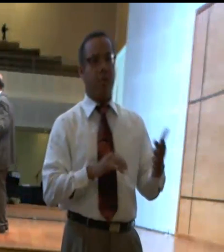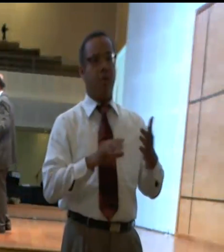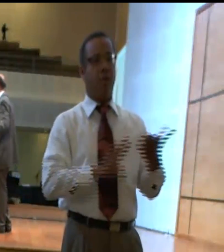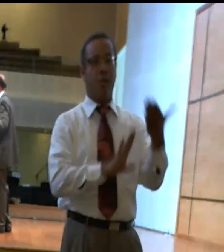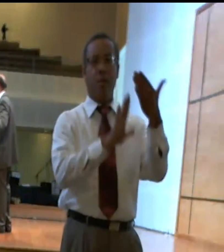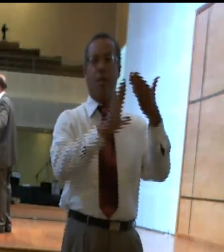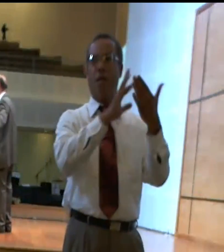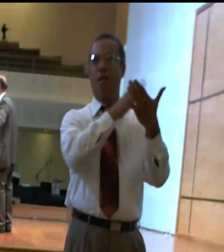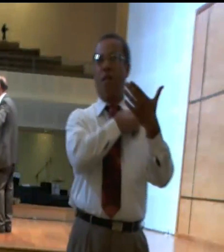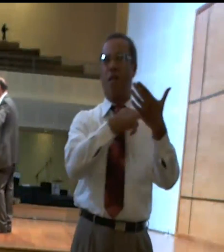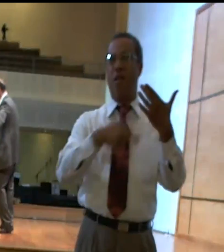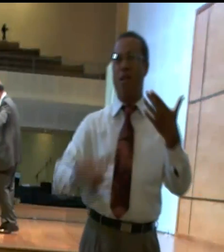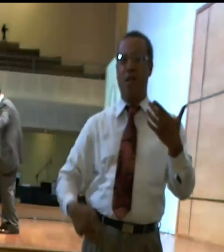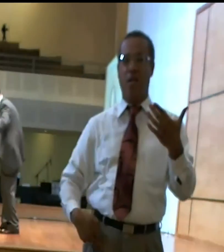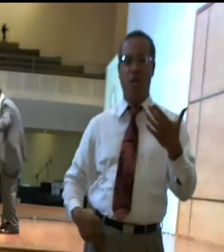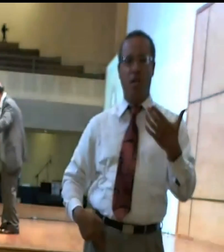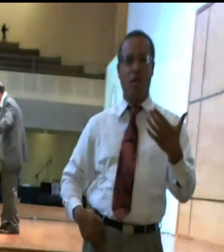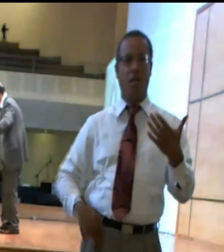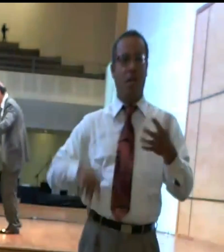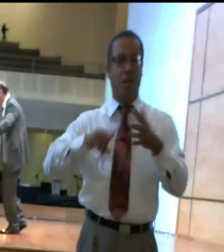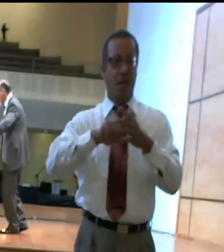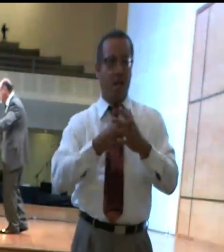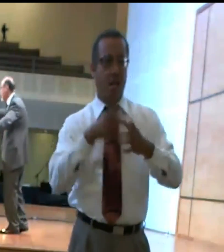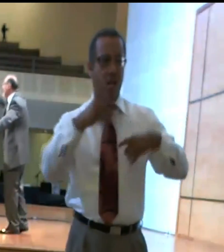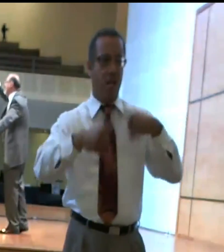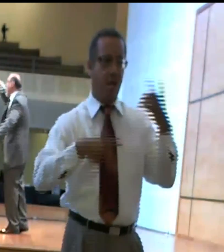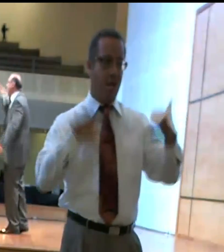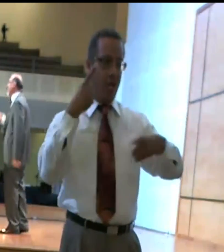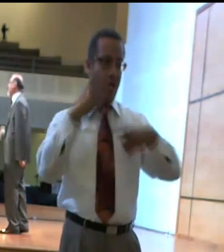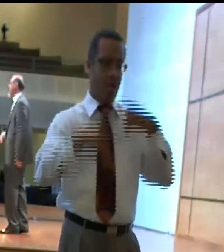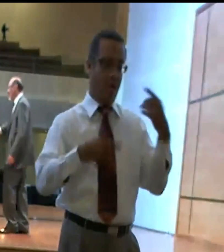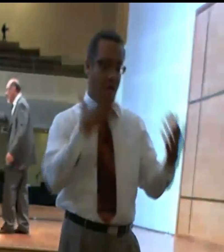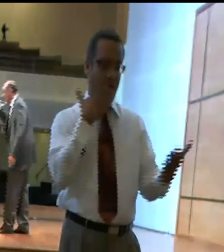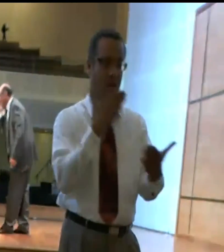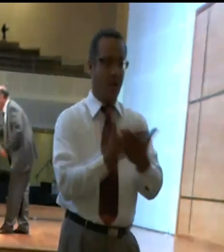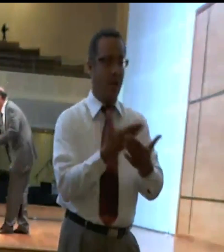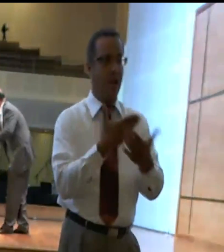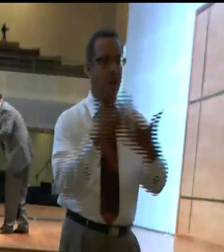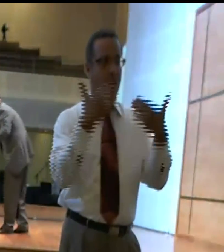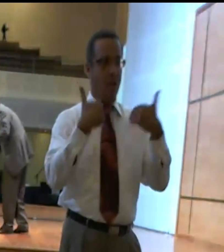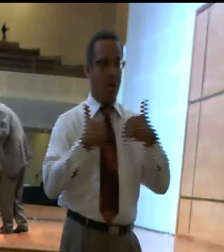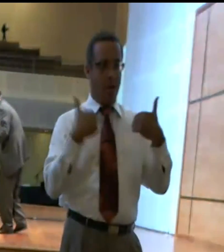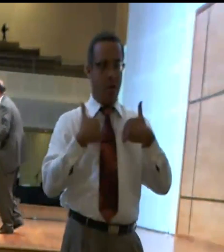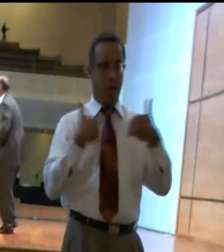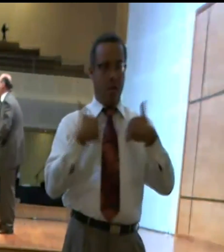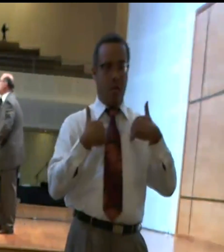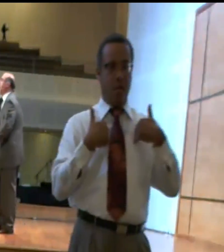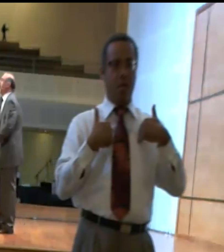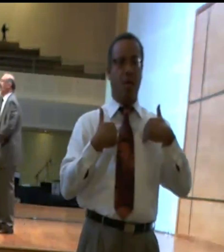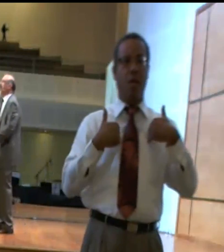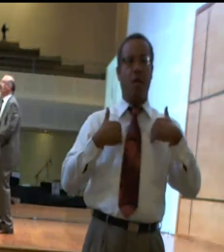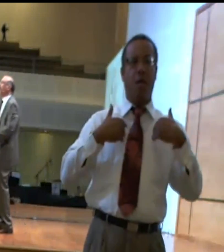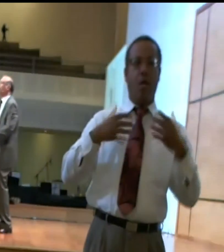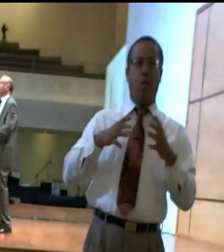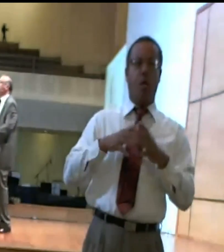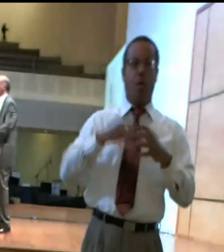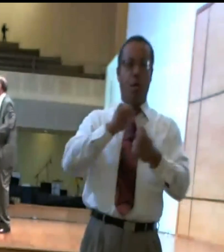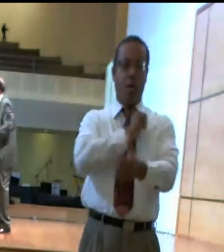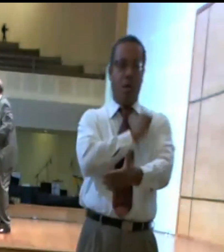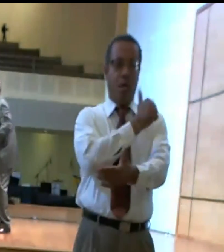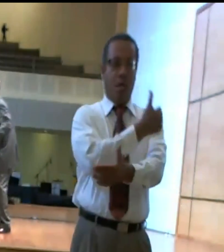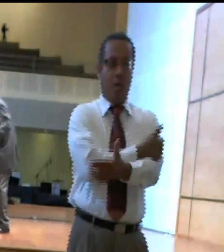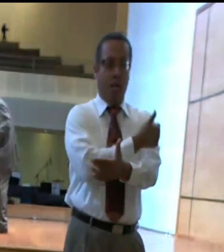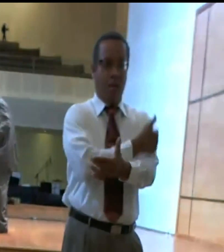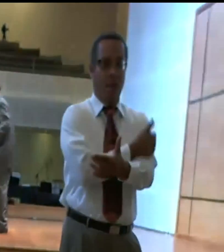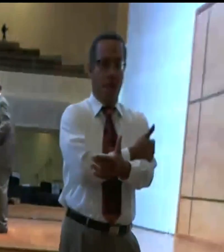Rey. Y comienza a disfrutar de las bondades de tener sobre tu vida la suprema autoridad de un